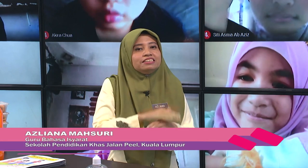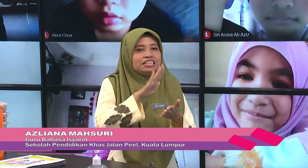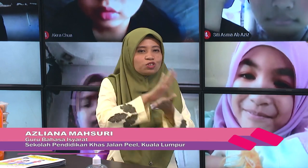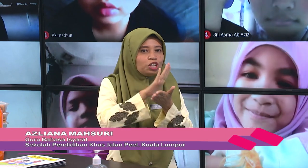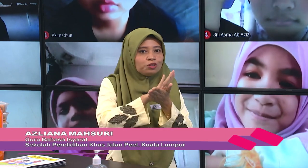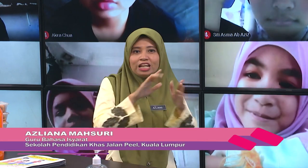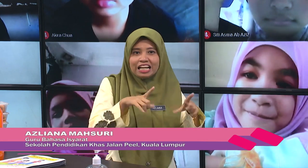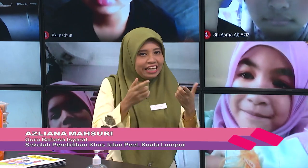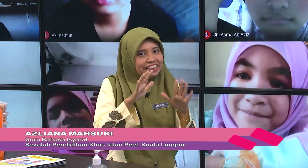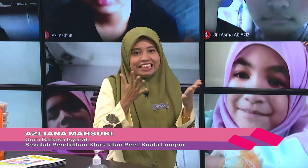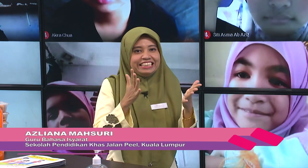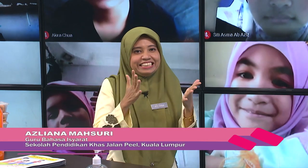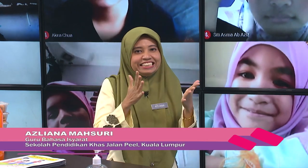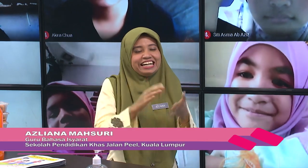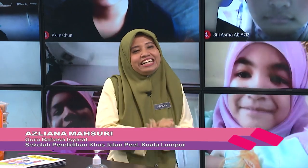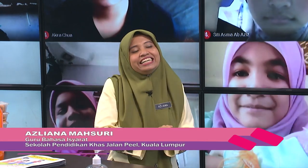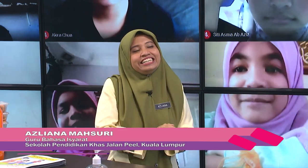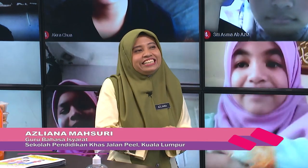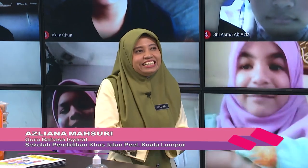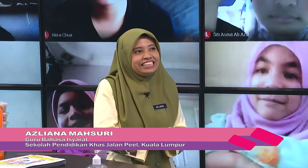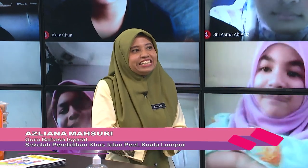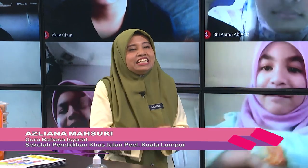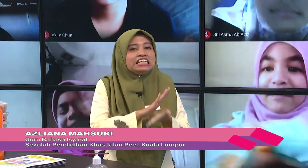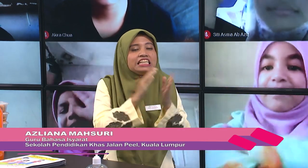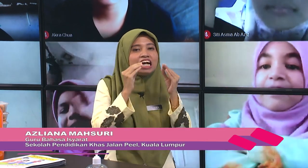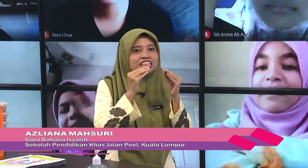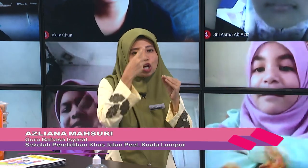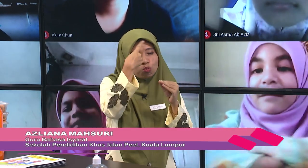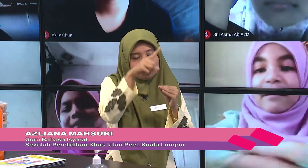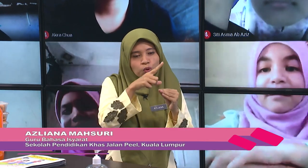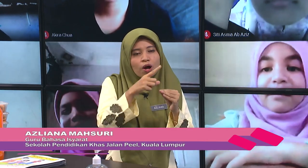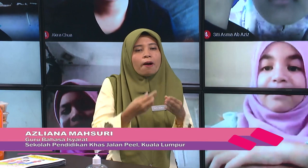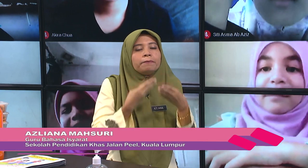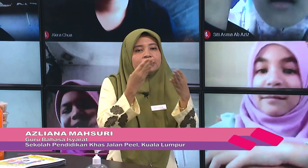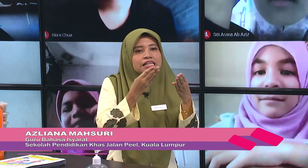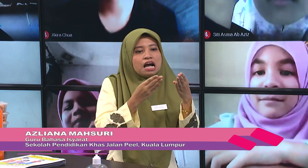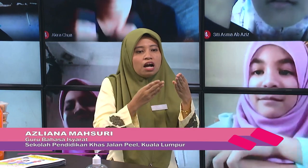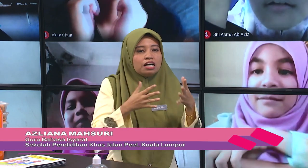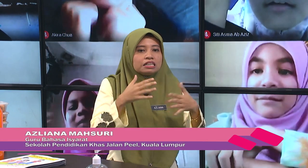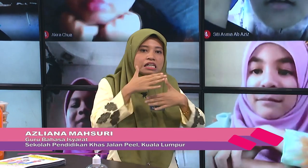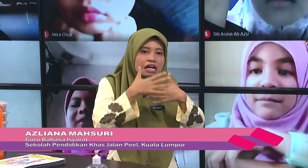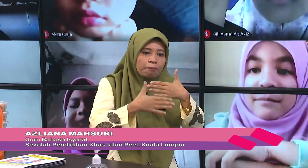saja. Sekolah-sekolah lain tak ada. Okay. Jadi dia diajar untuk beri